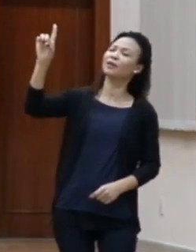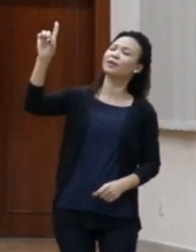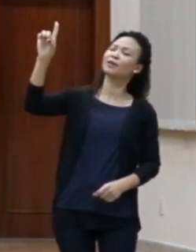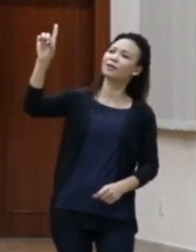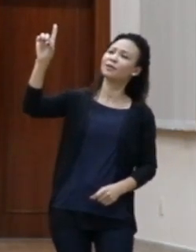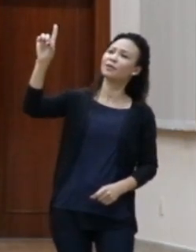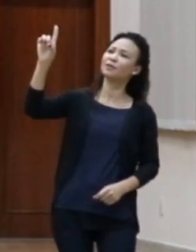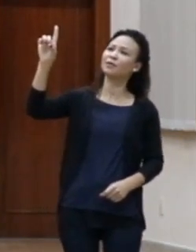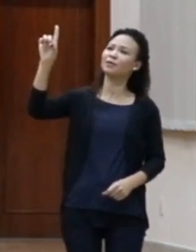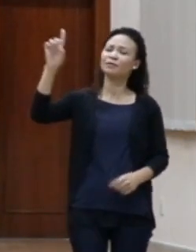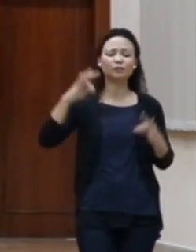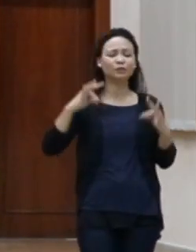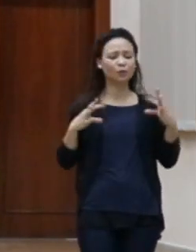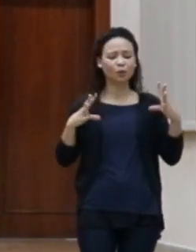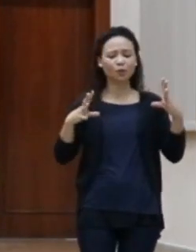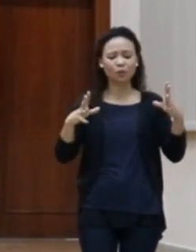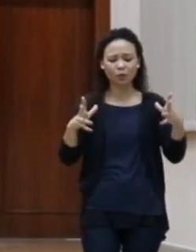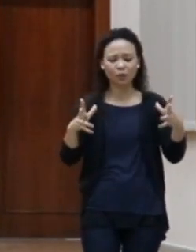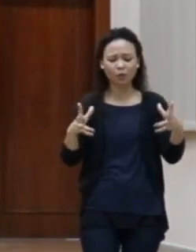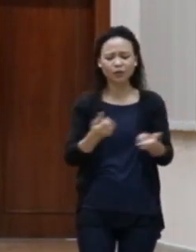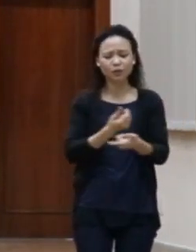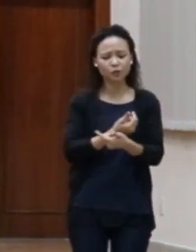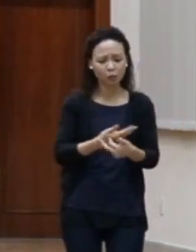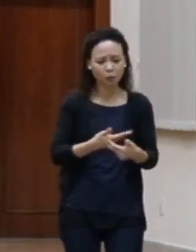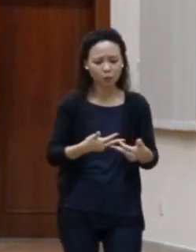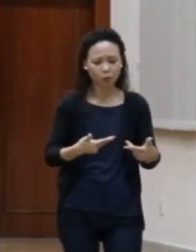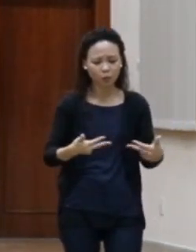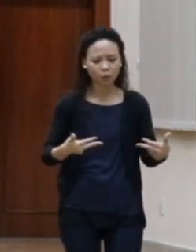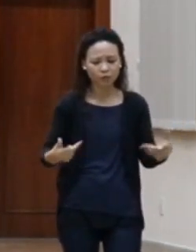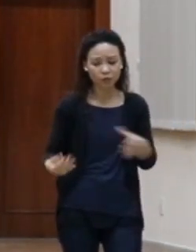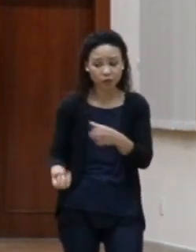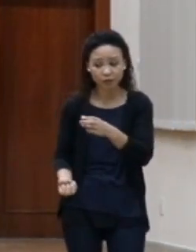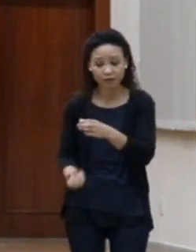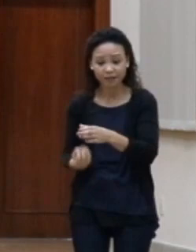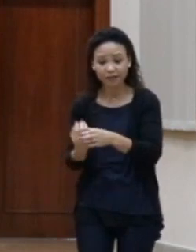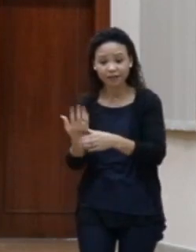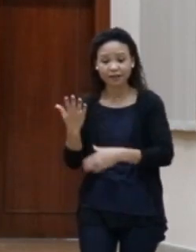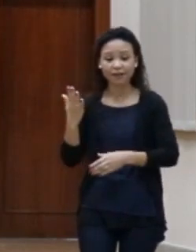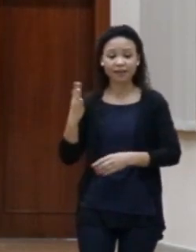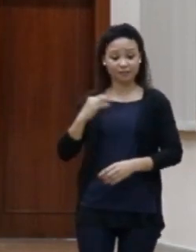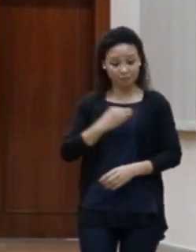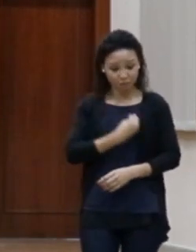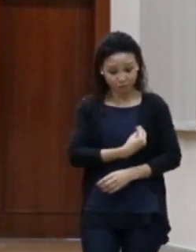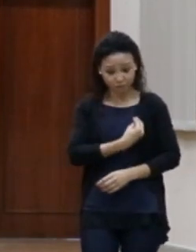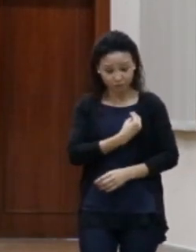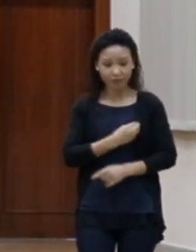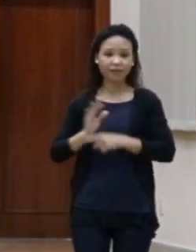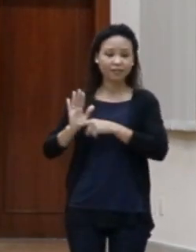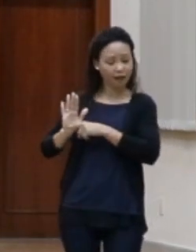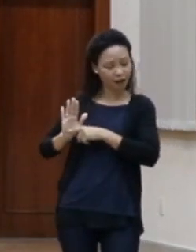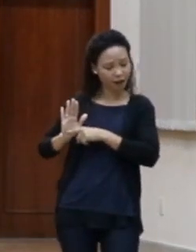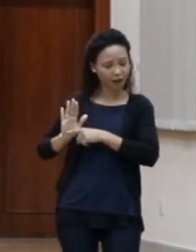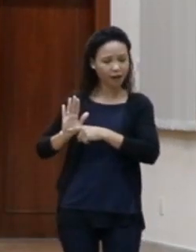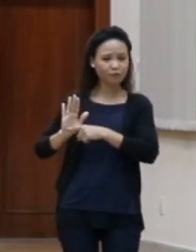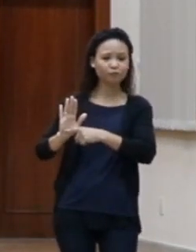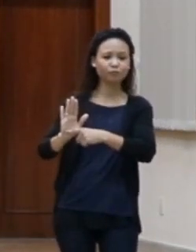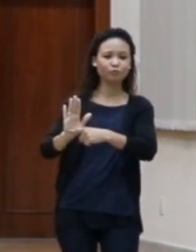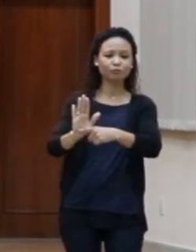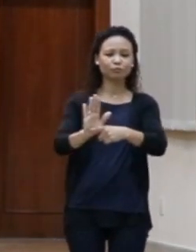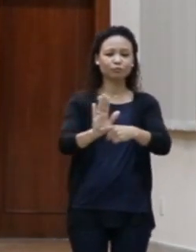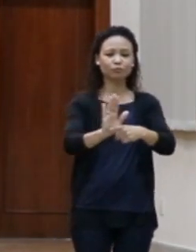Todas as coisas cooperam para o bem daqueles que